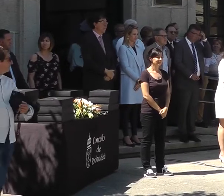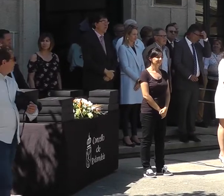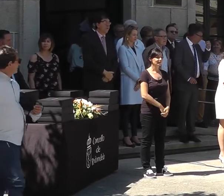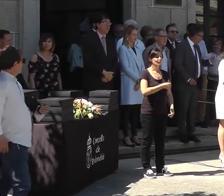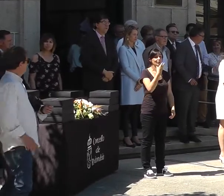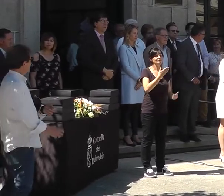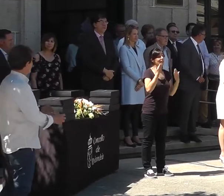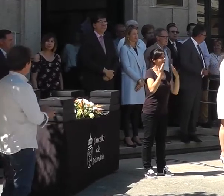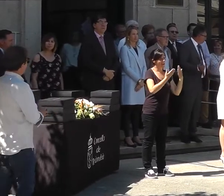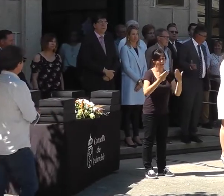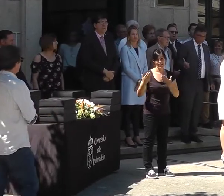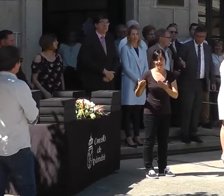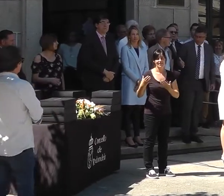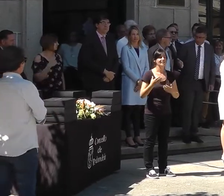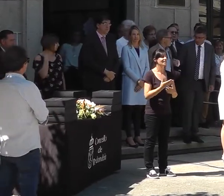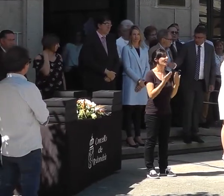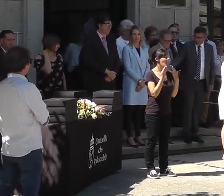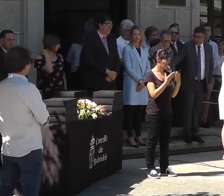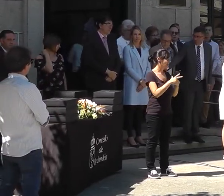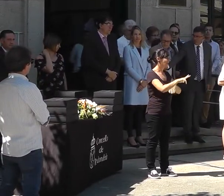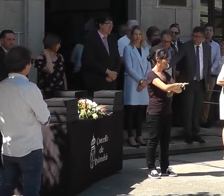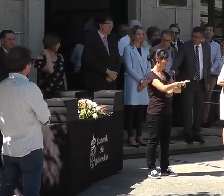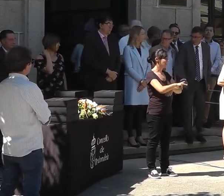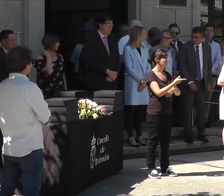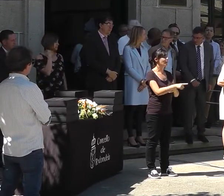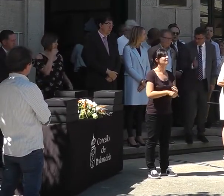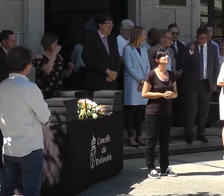Pues muchísimas gracias, alcalde. Y ahora,